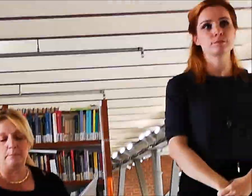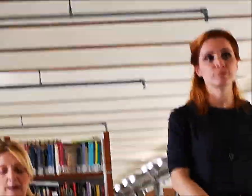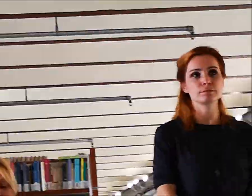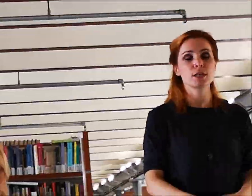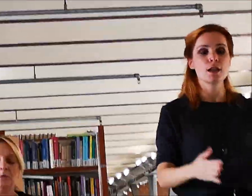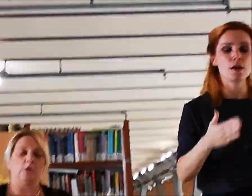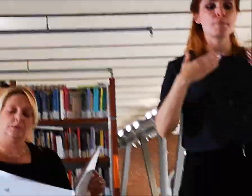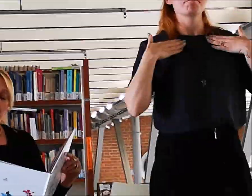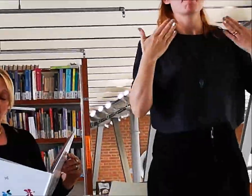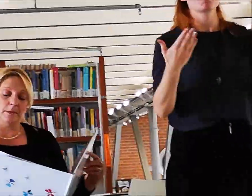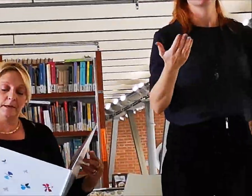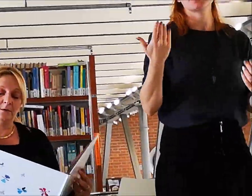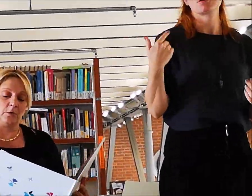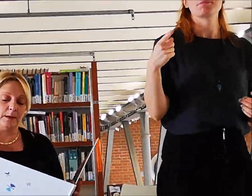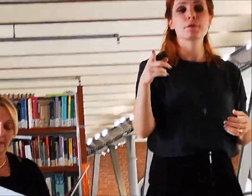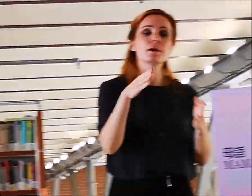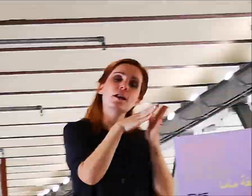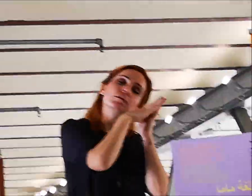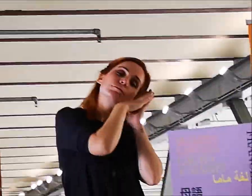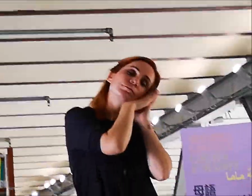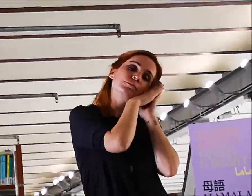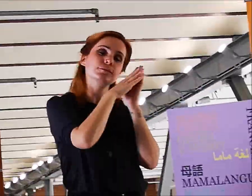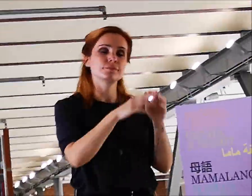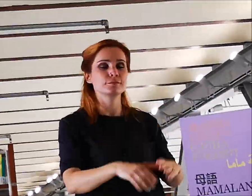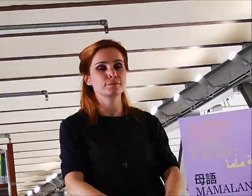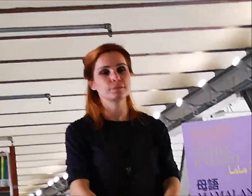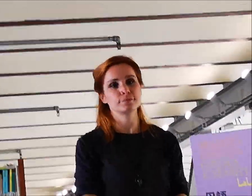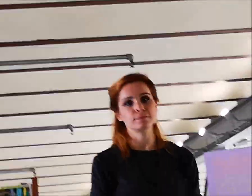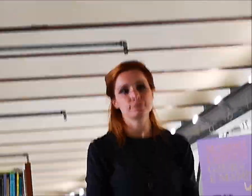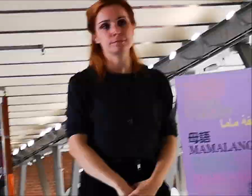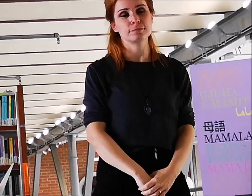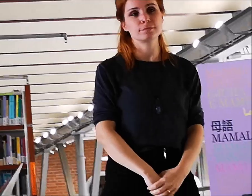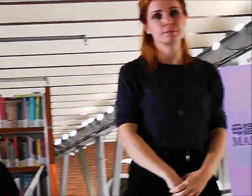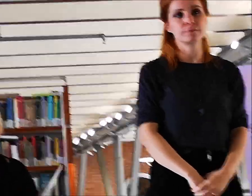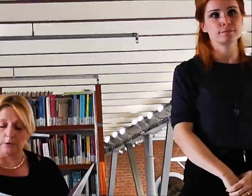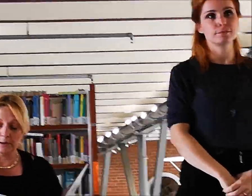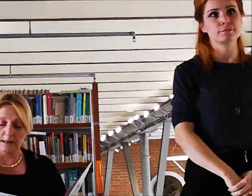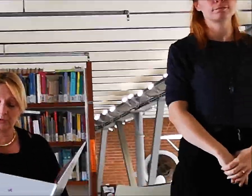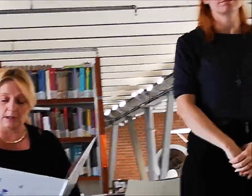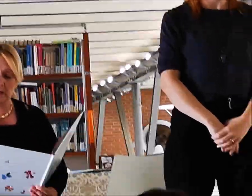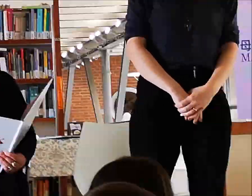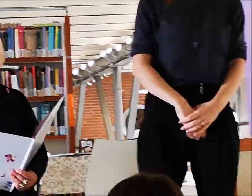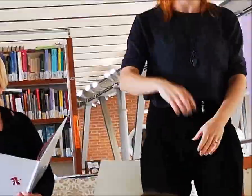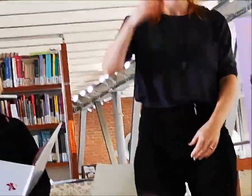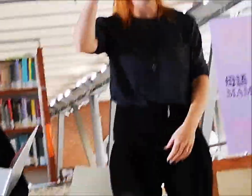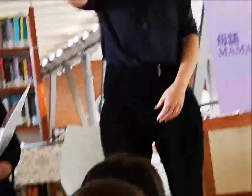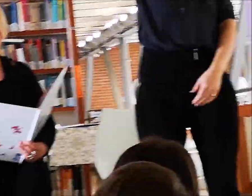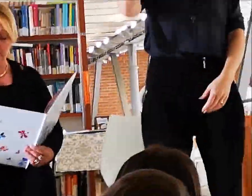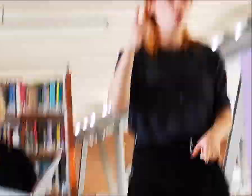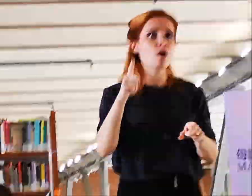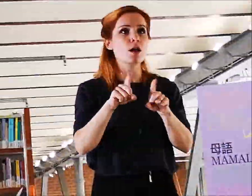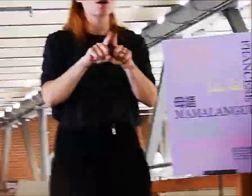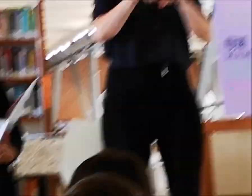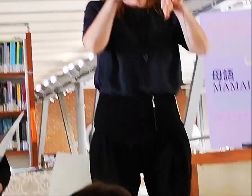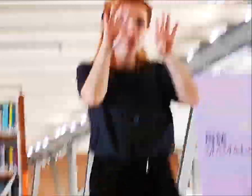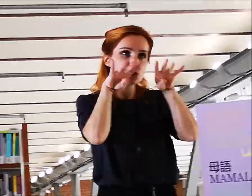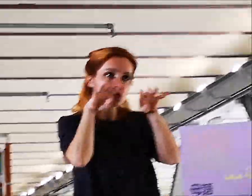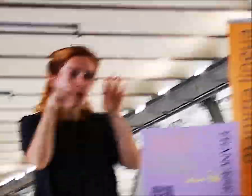che li rimbalzano addosso prima di addormentarsi. È il suono delle ciglia di papà sul suo